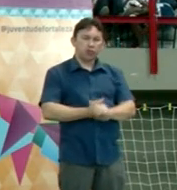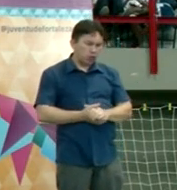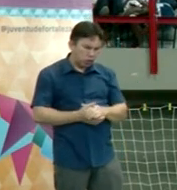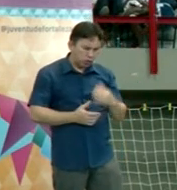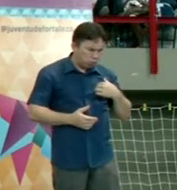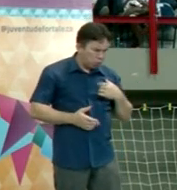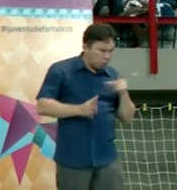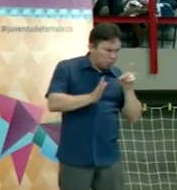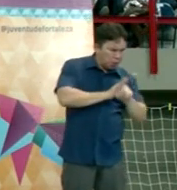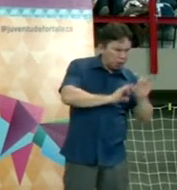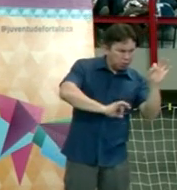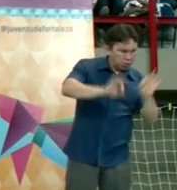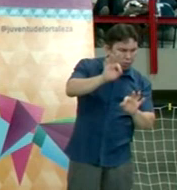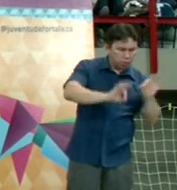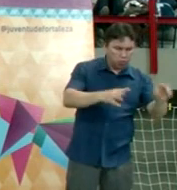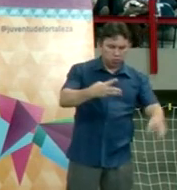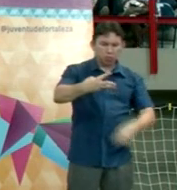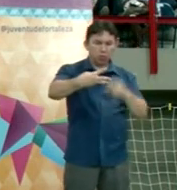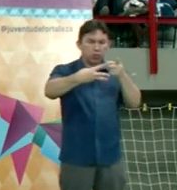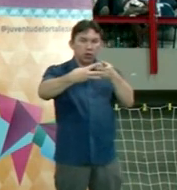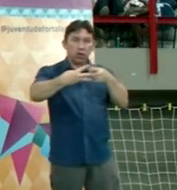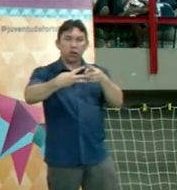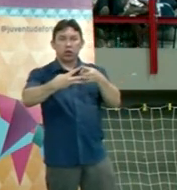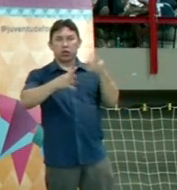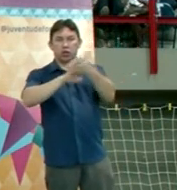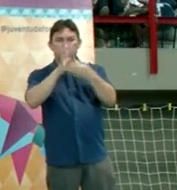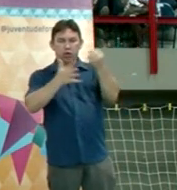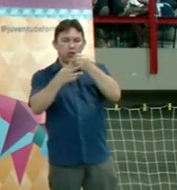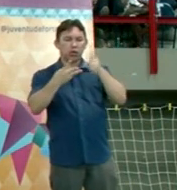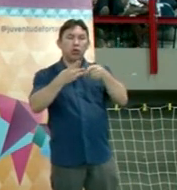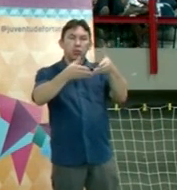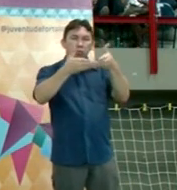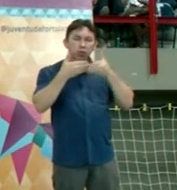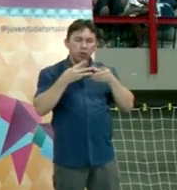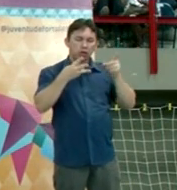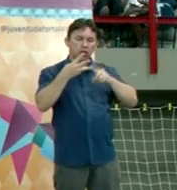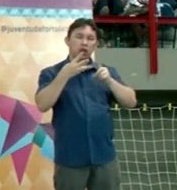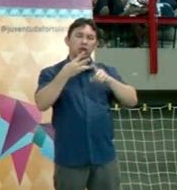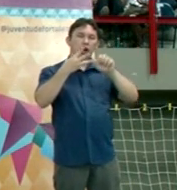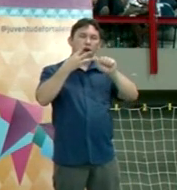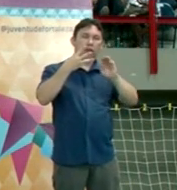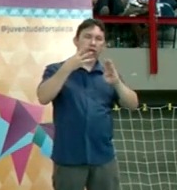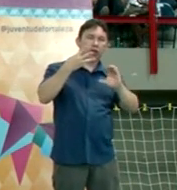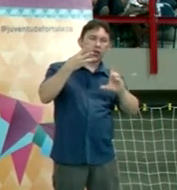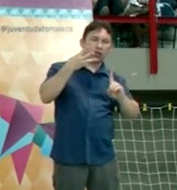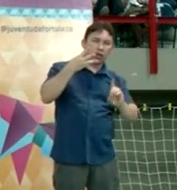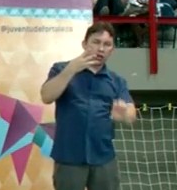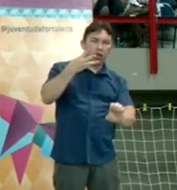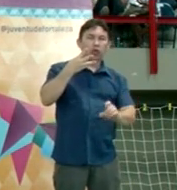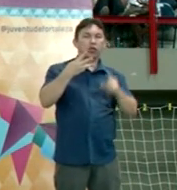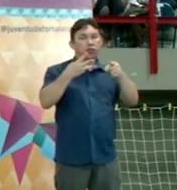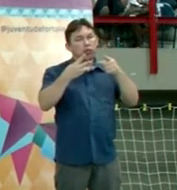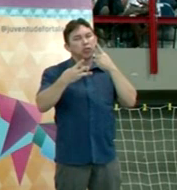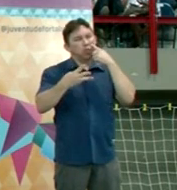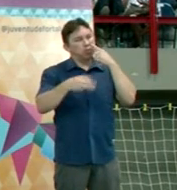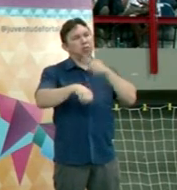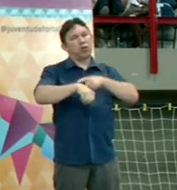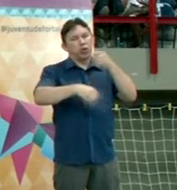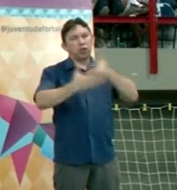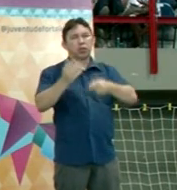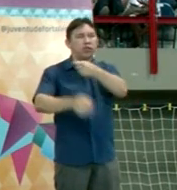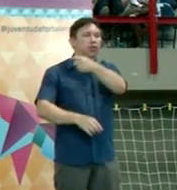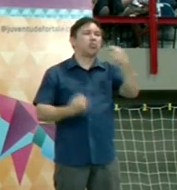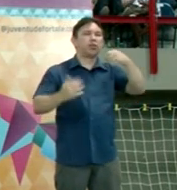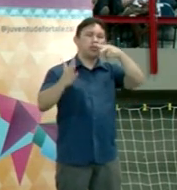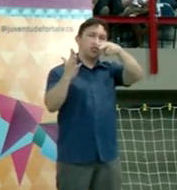bem elaborada, ela tem o texto base, o comando da questão e as alternativas. E na hora da prova a gente tem que ler